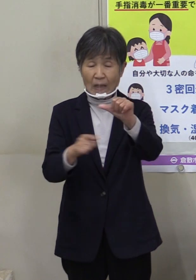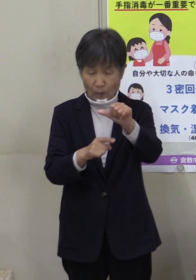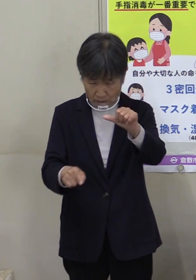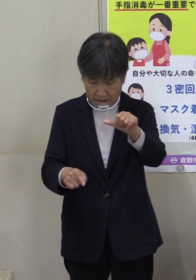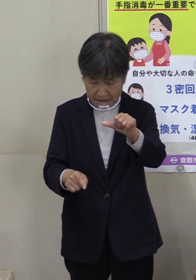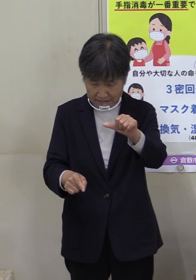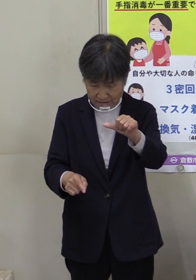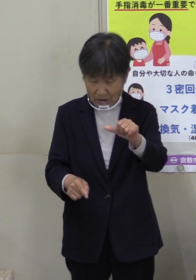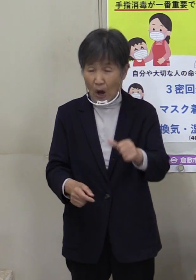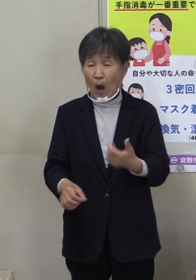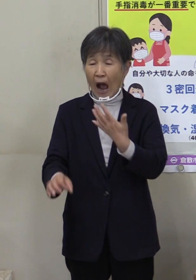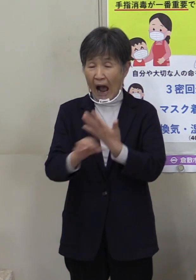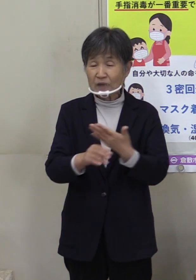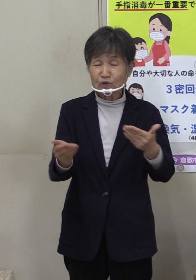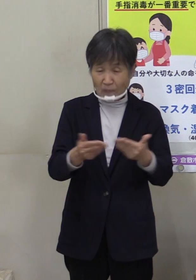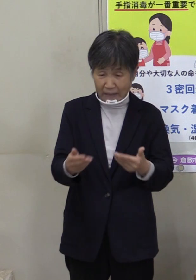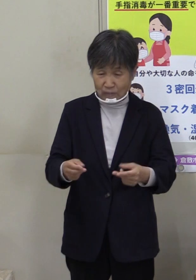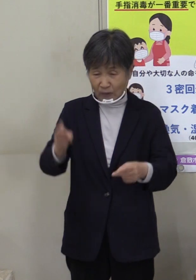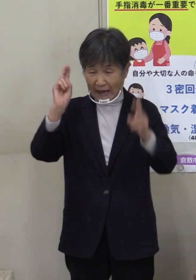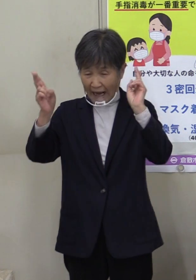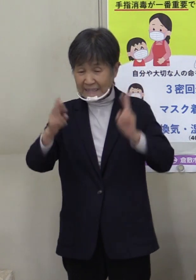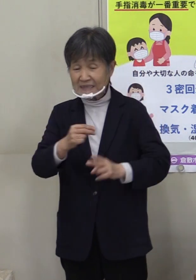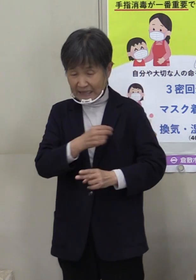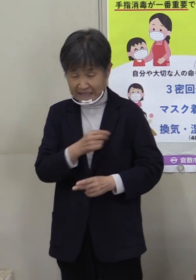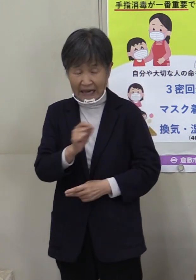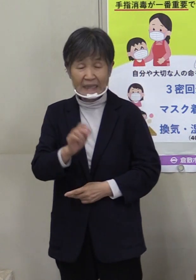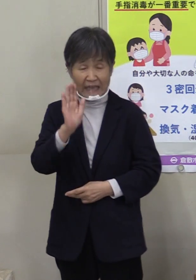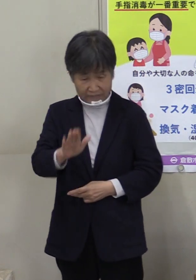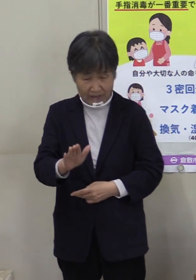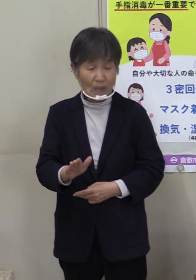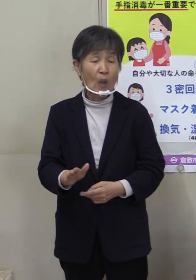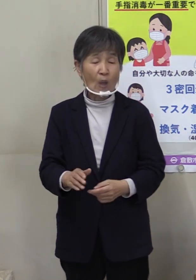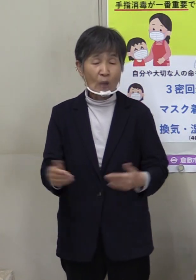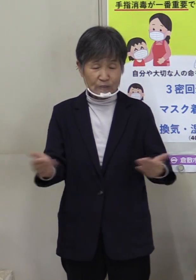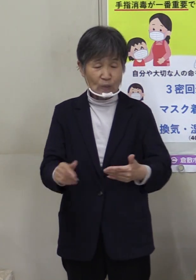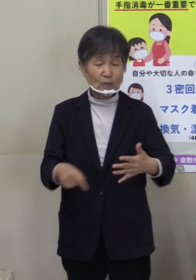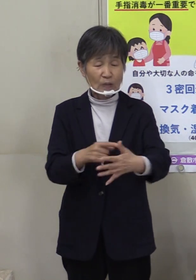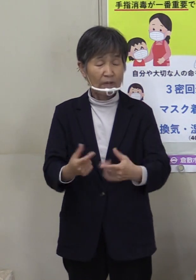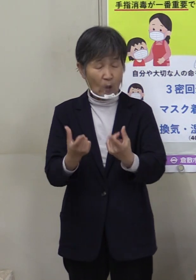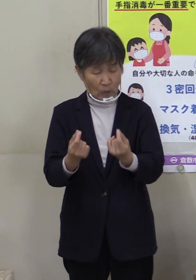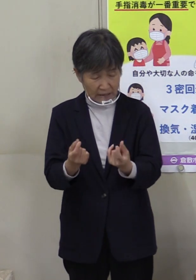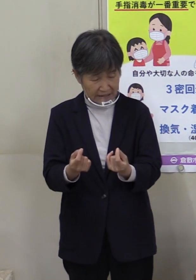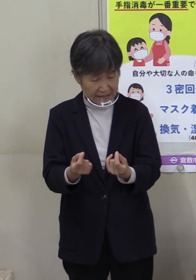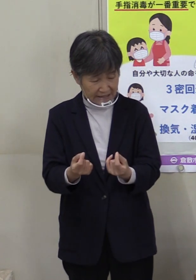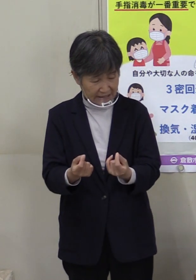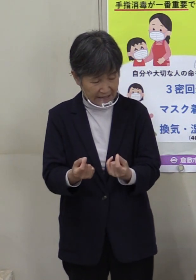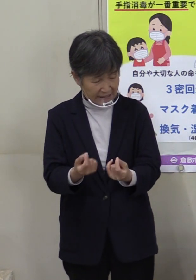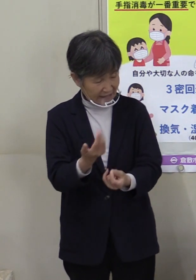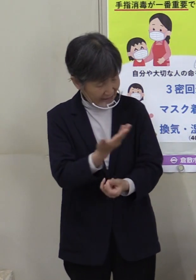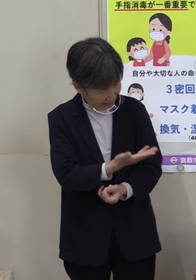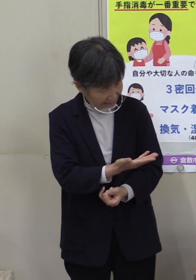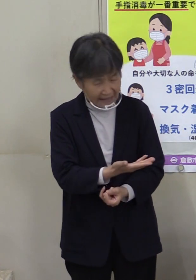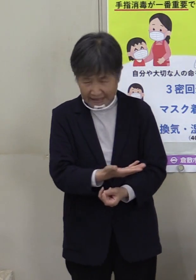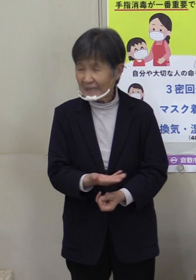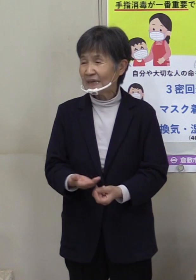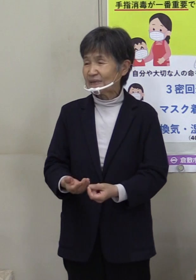基本的に。 そうでございます。 ただそういうふうに他に掛け持ちでやってるのか、それともそれないのかって違ってくる。 そこは